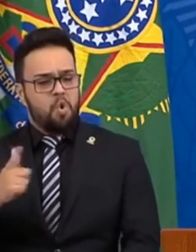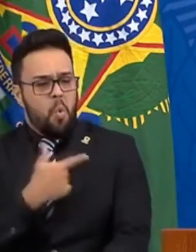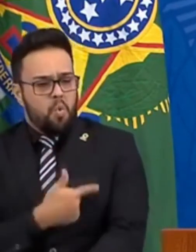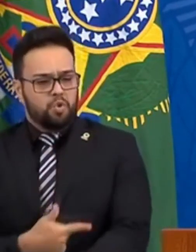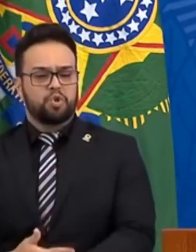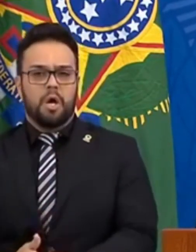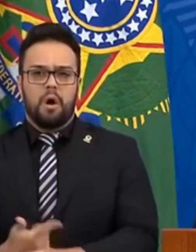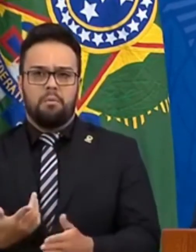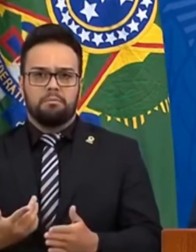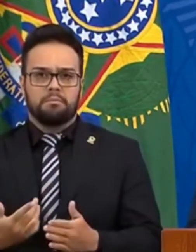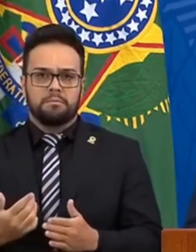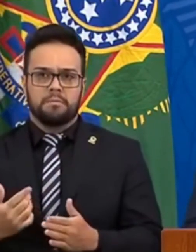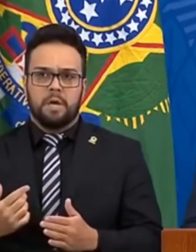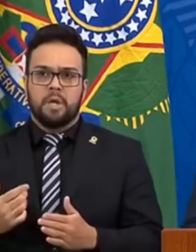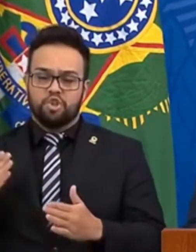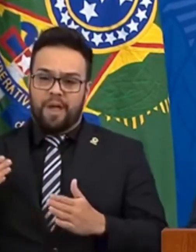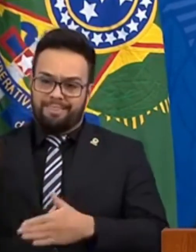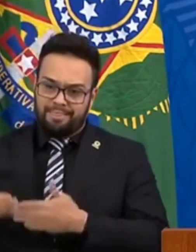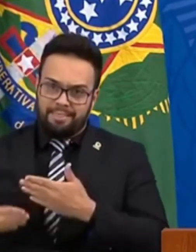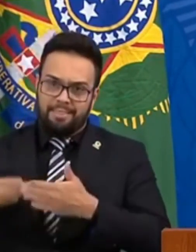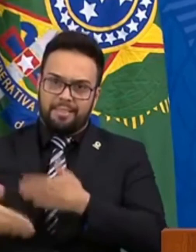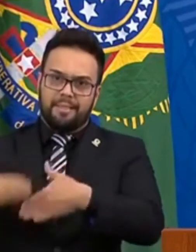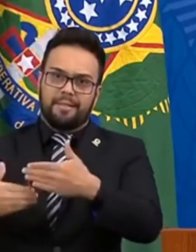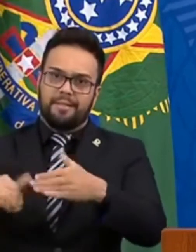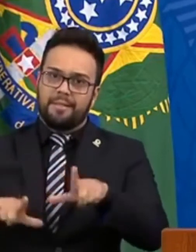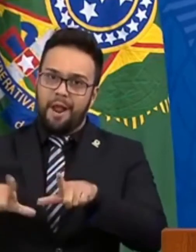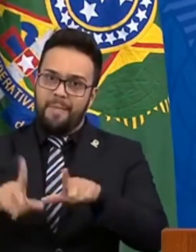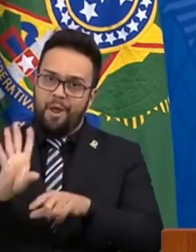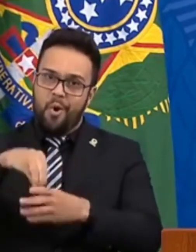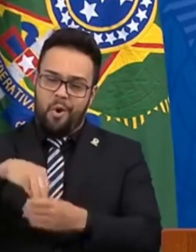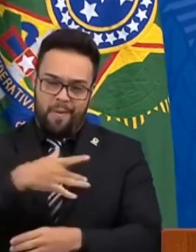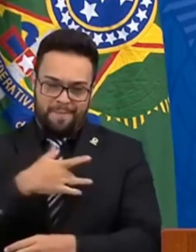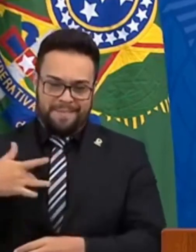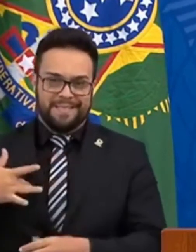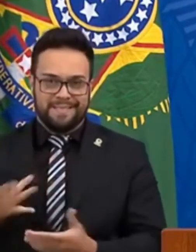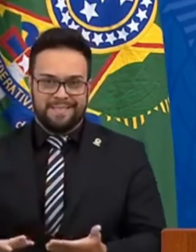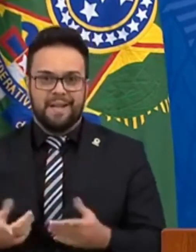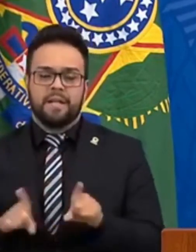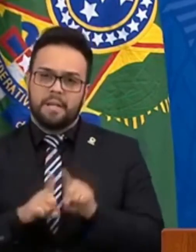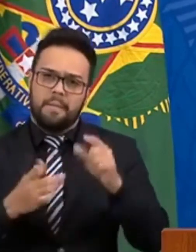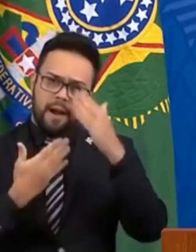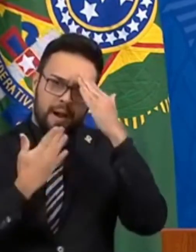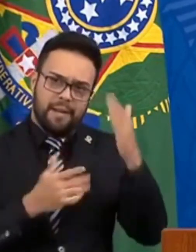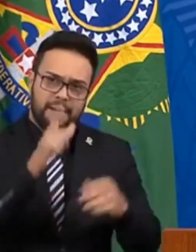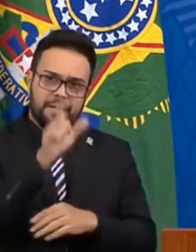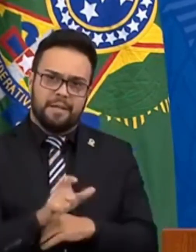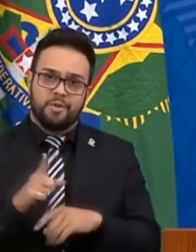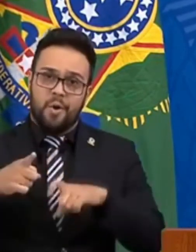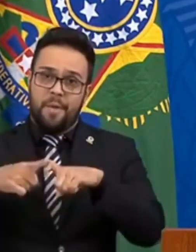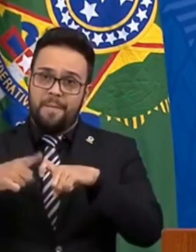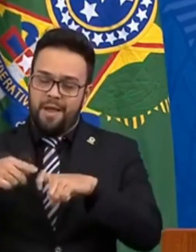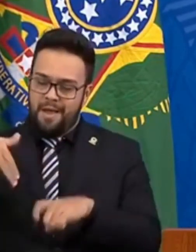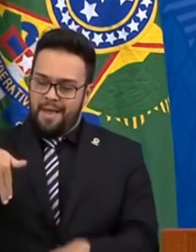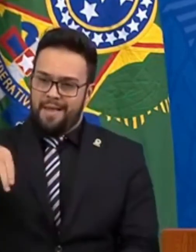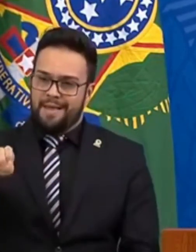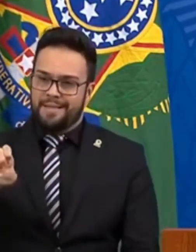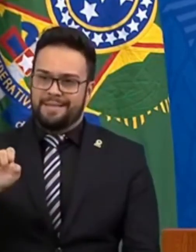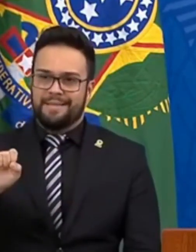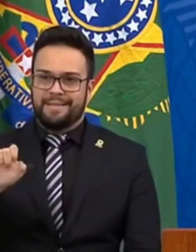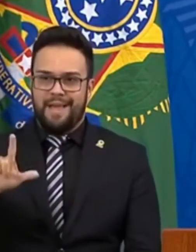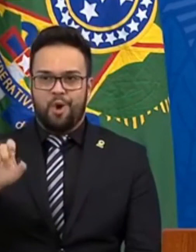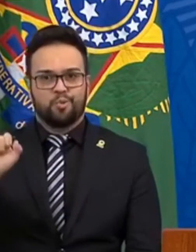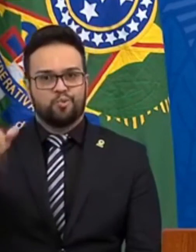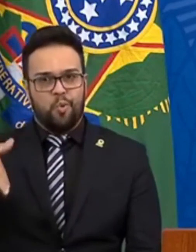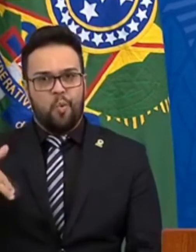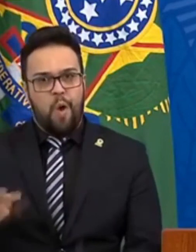forma como conduziu o seu ministério eu também agradeço é o doutor nelson e por ter